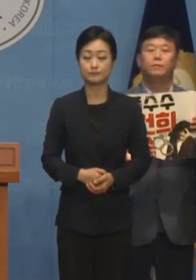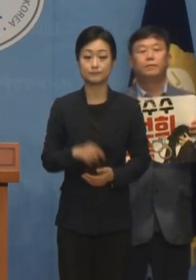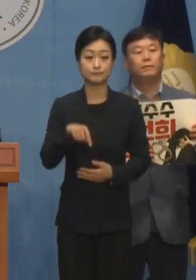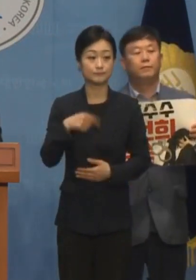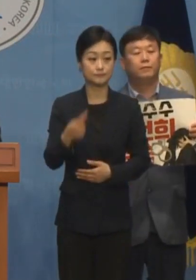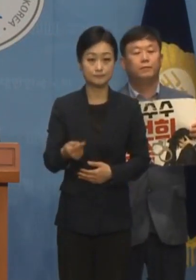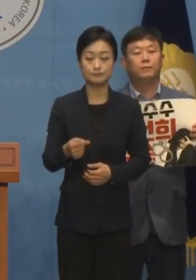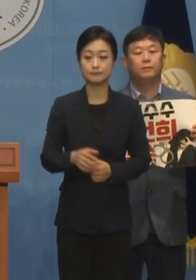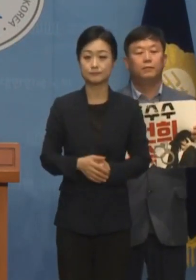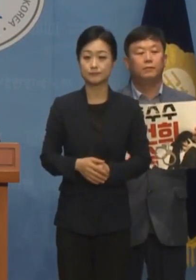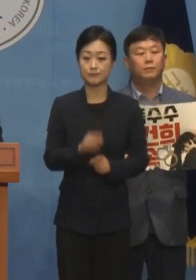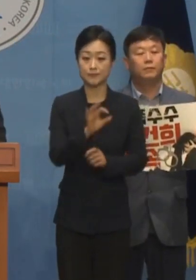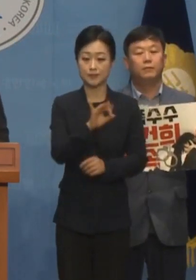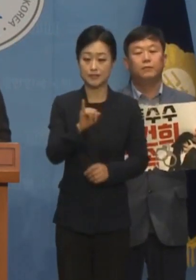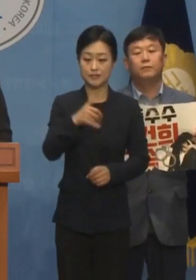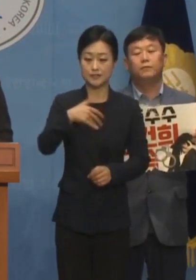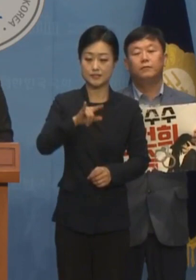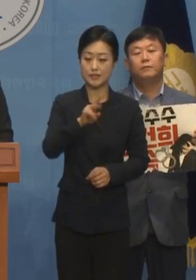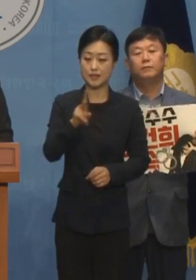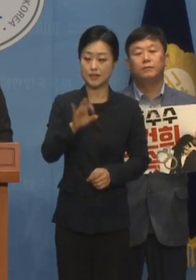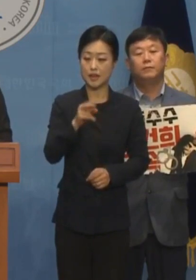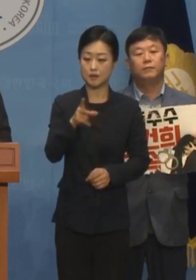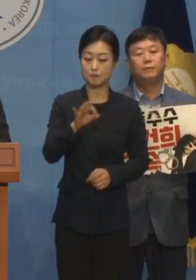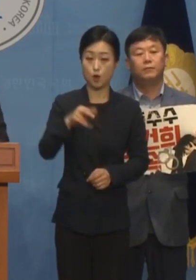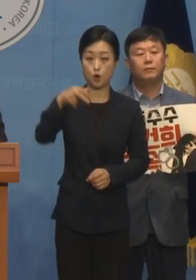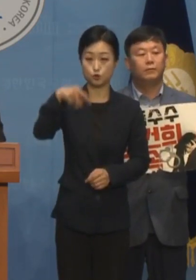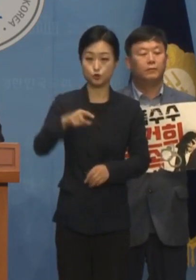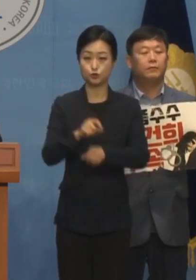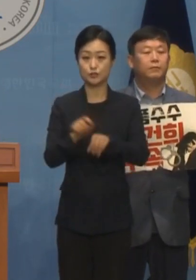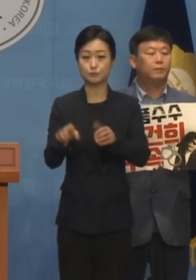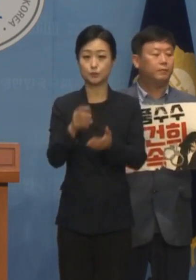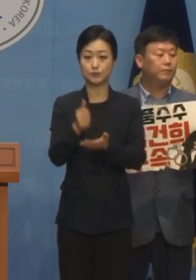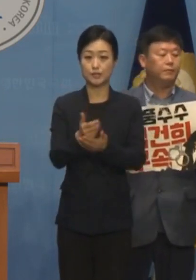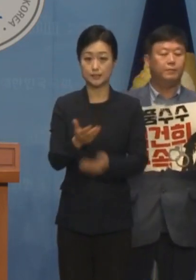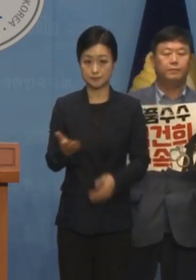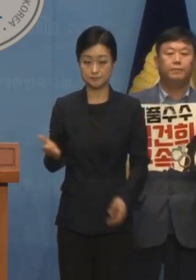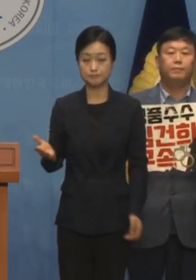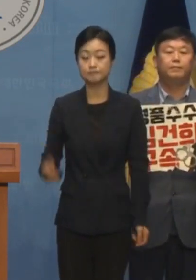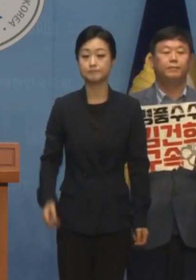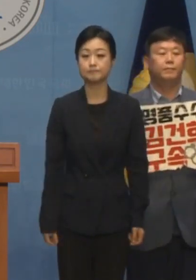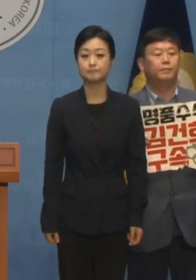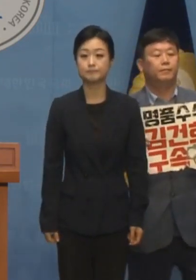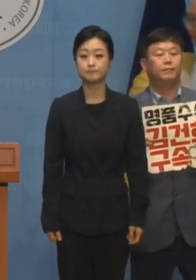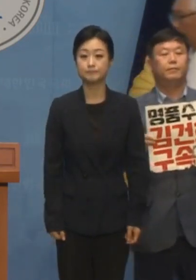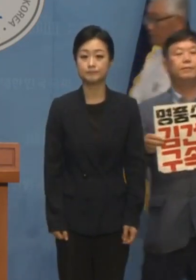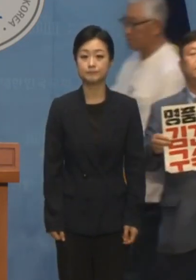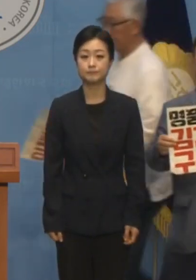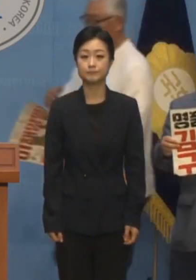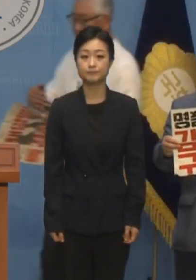다음은 이채 양면주 시민연대 박승복 사무처장이 말씀 듣겠습니다.